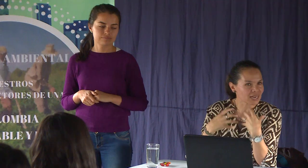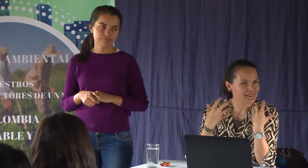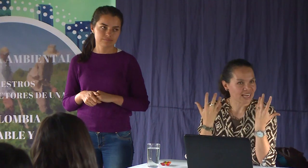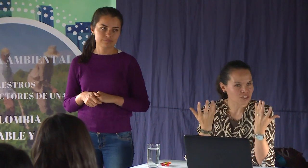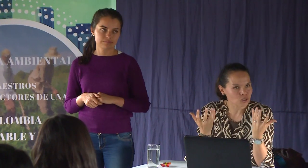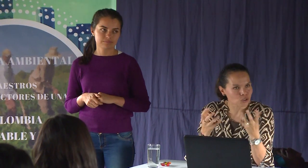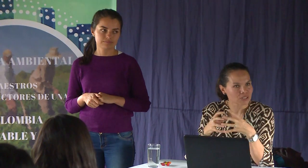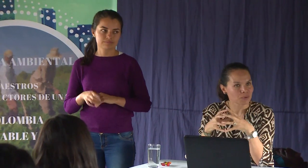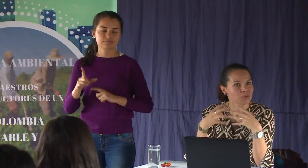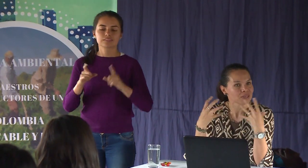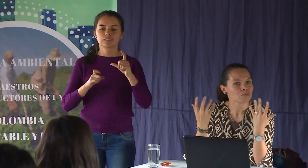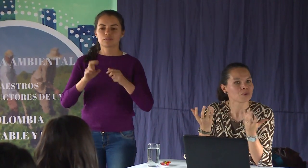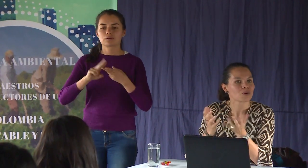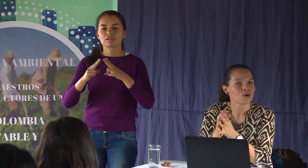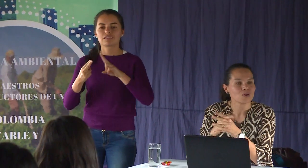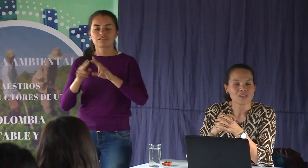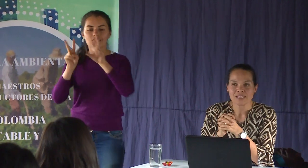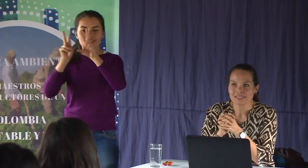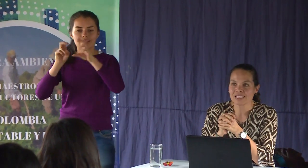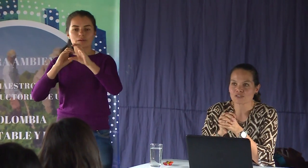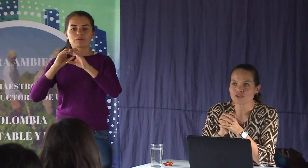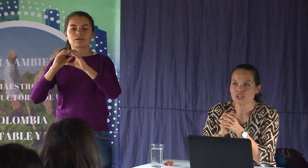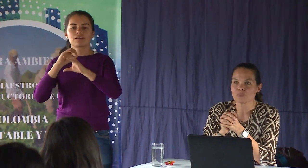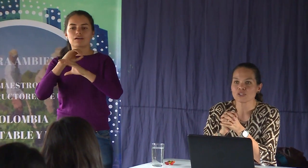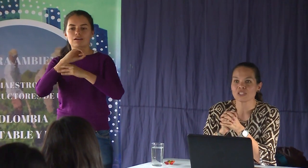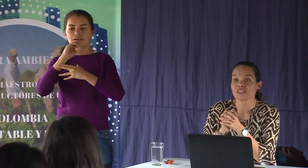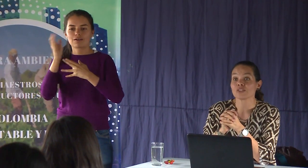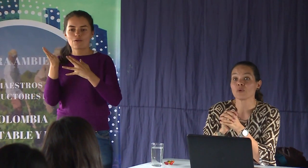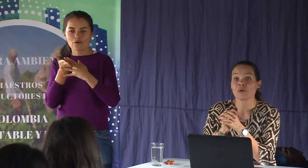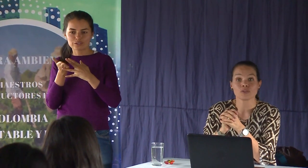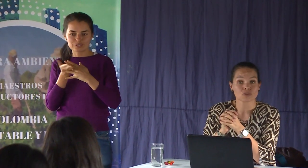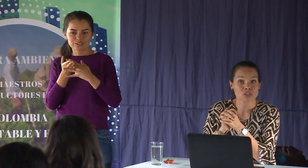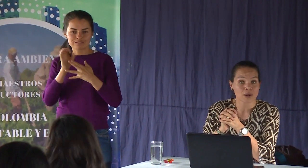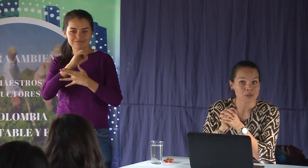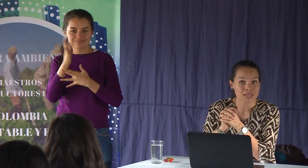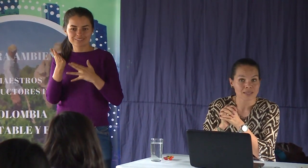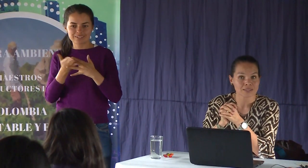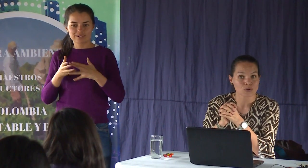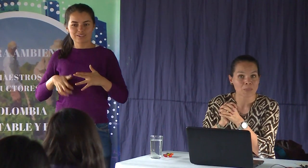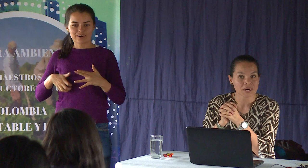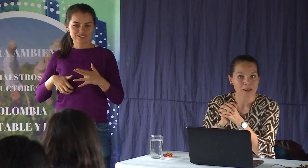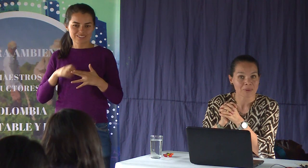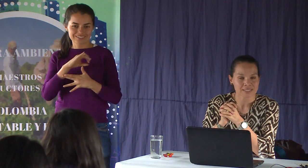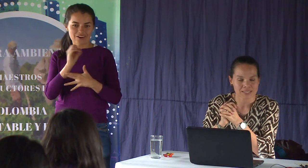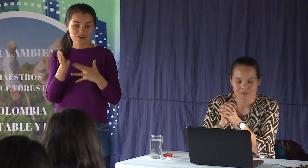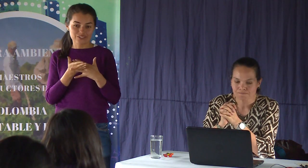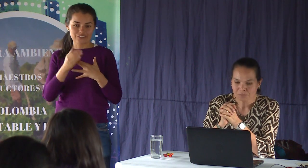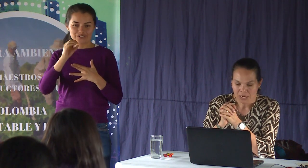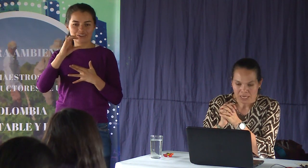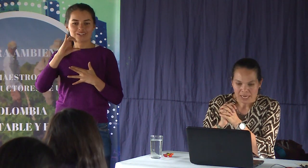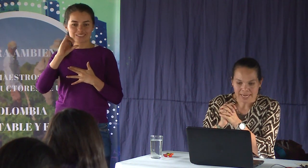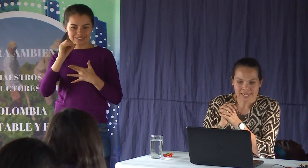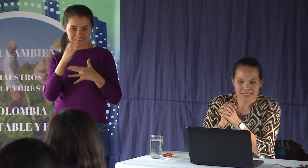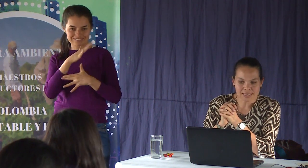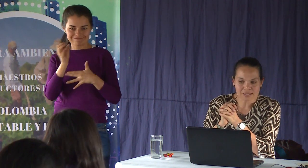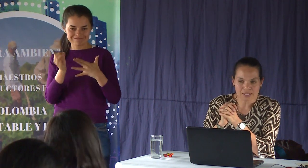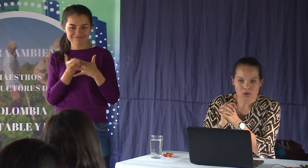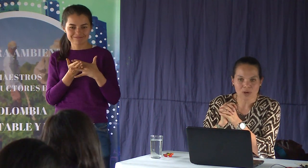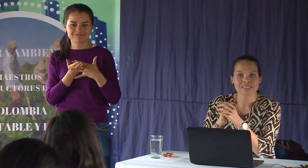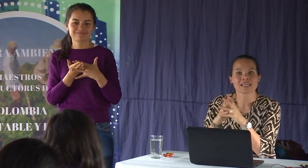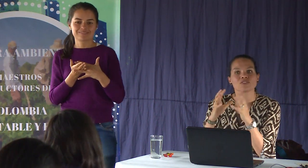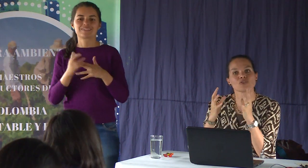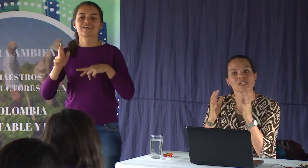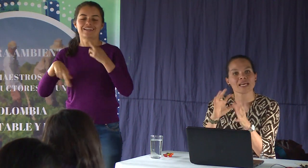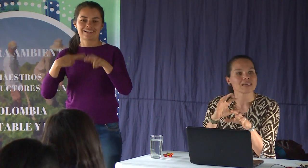ocio, de recreación, de vivir un poco ciertos tiempos y ciertos momentos de la vida de una manera plácida. En ese